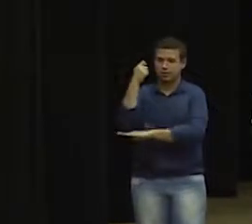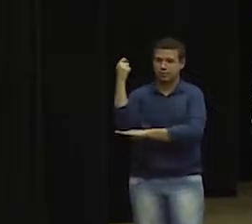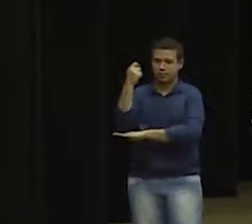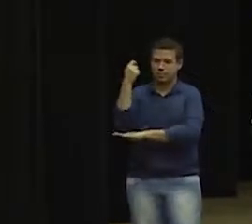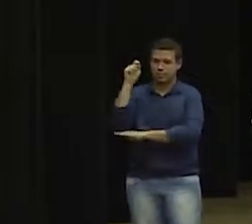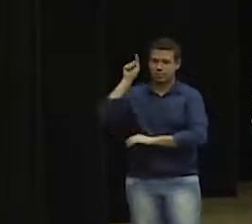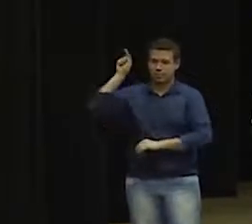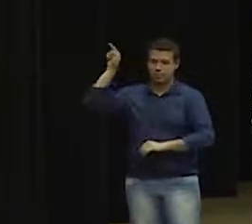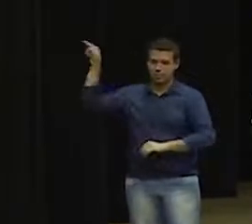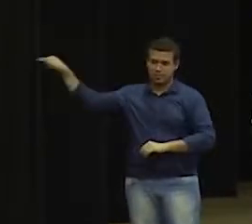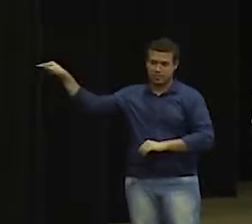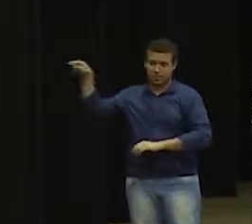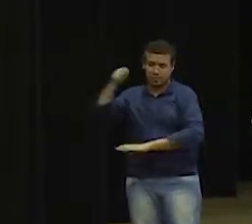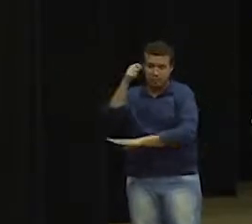e mostrei aonde se dava,